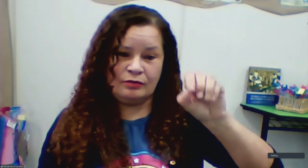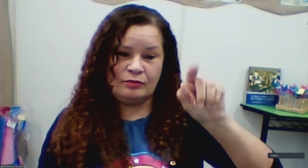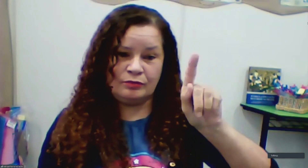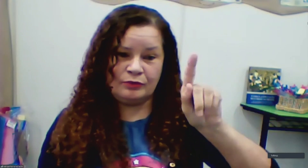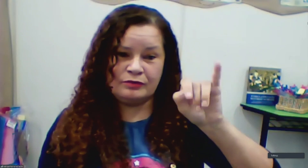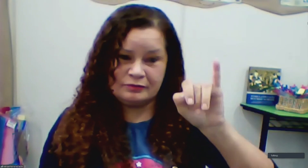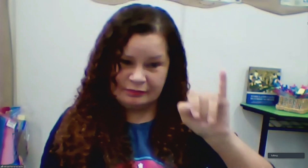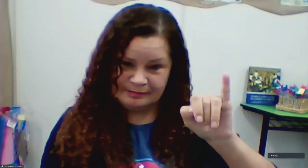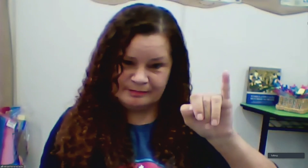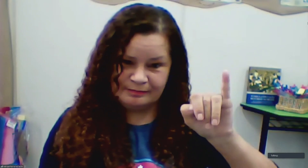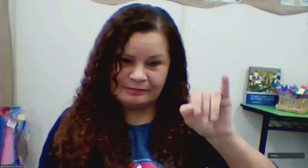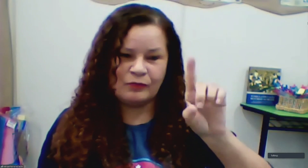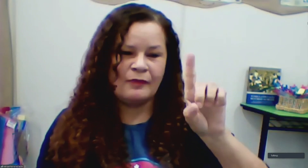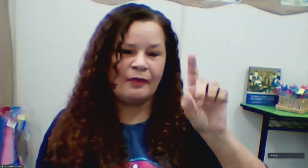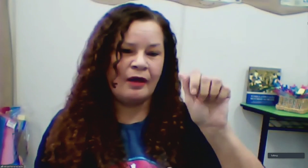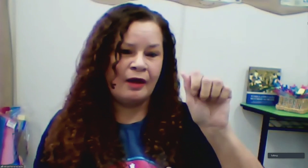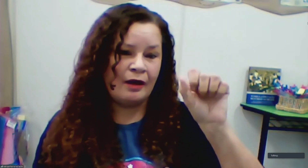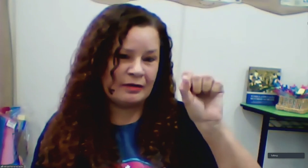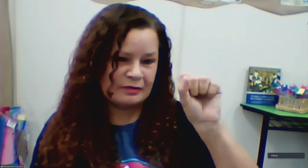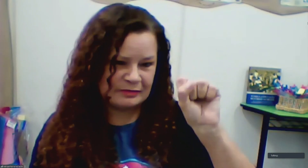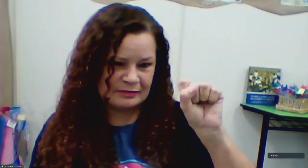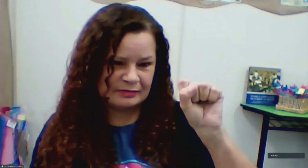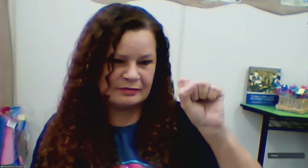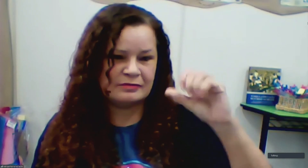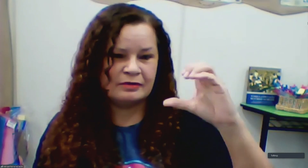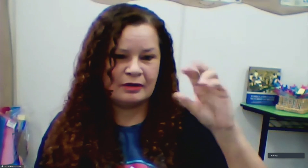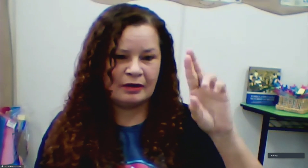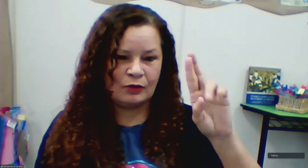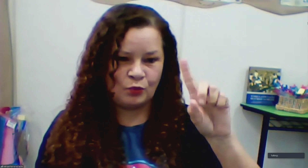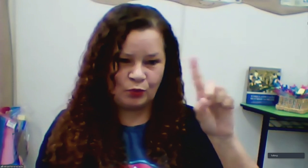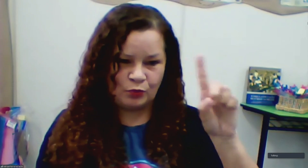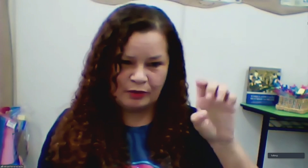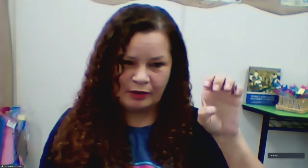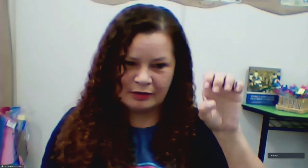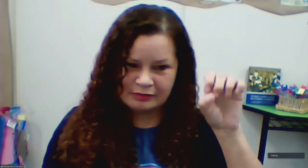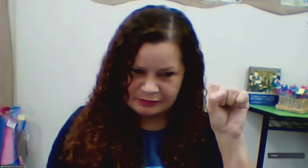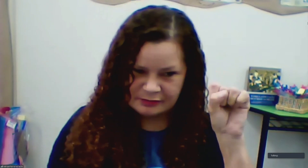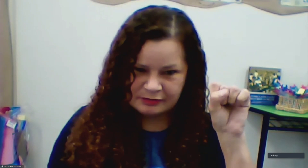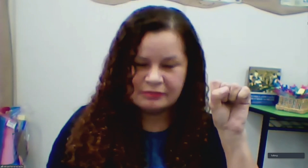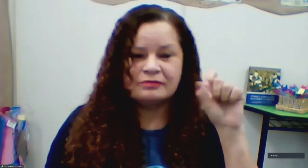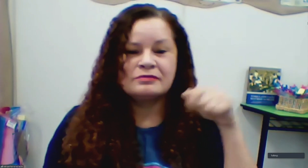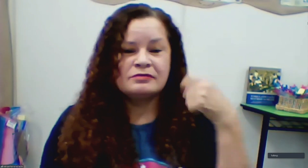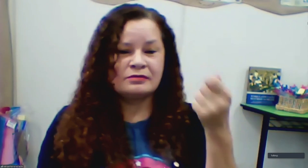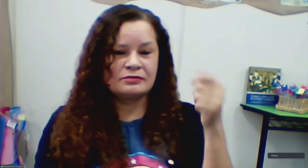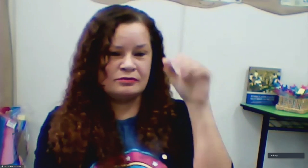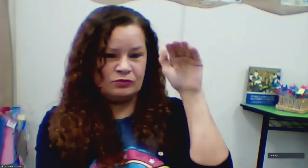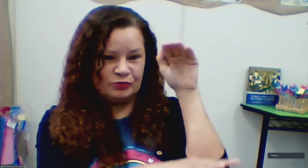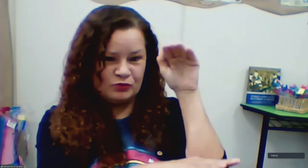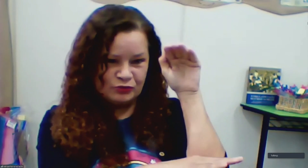Cruzes. Este é o sinal da minha cidade. Eu nasci em Mogi e moro em Mogi também.